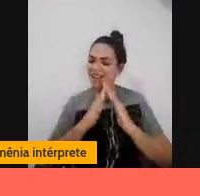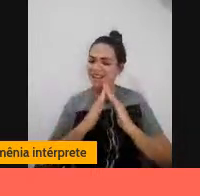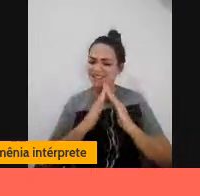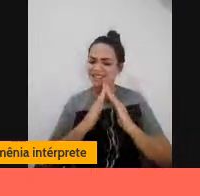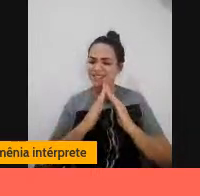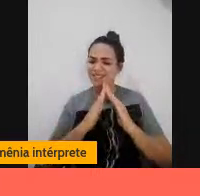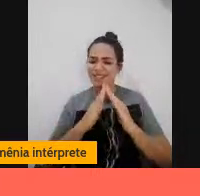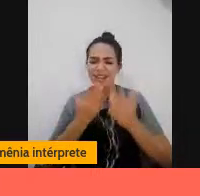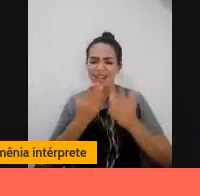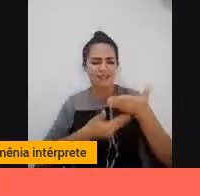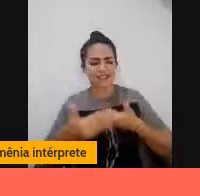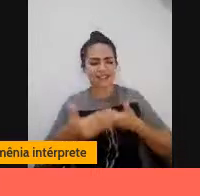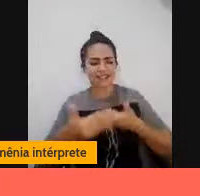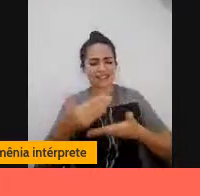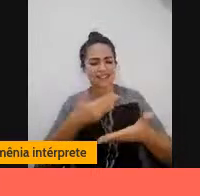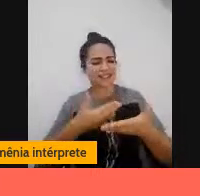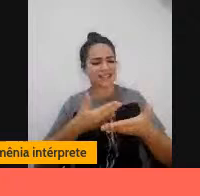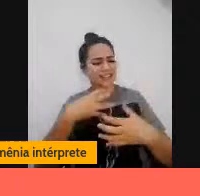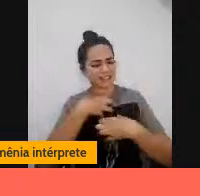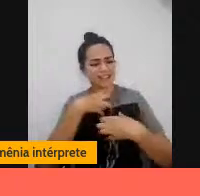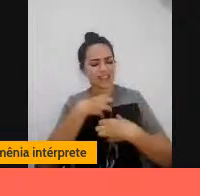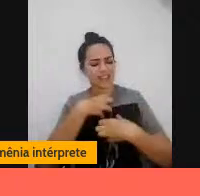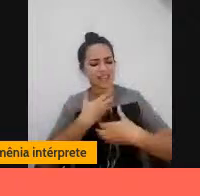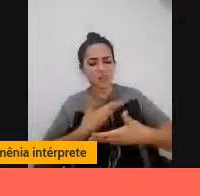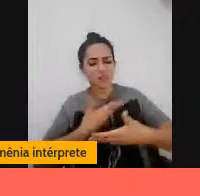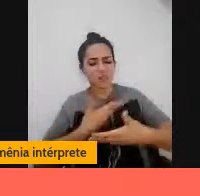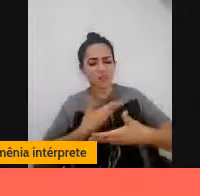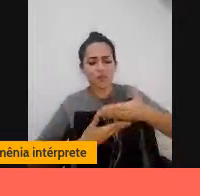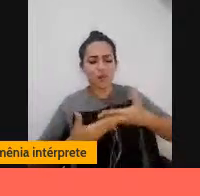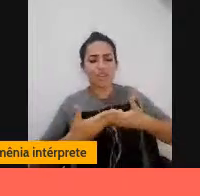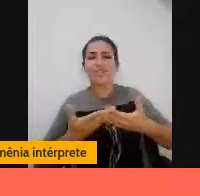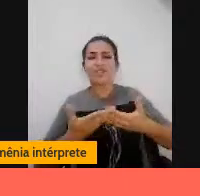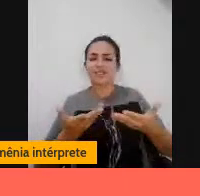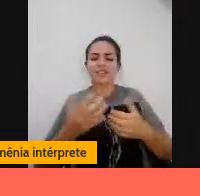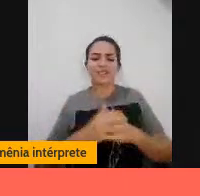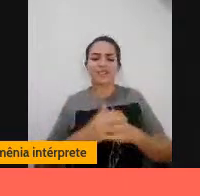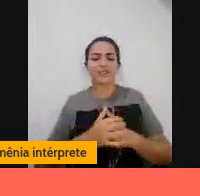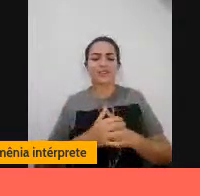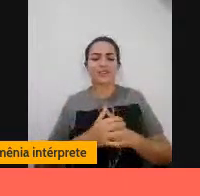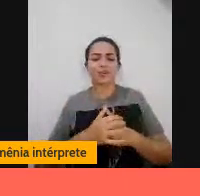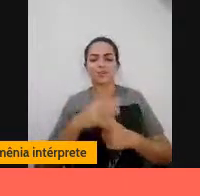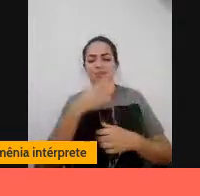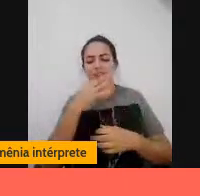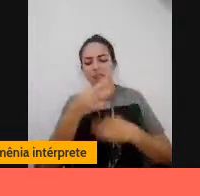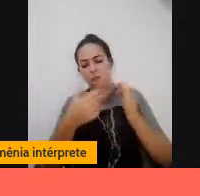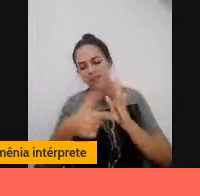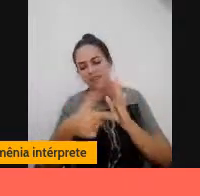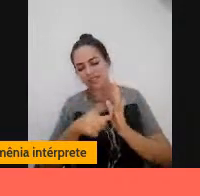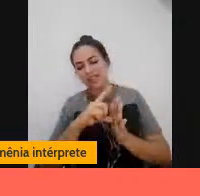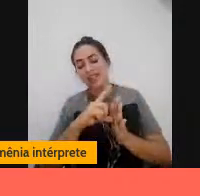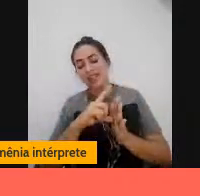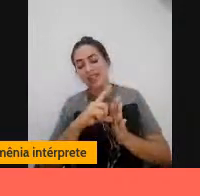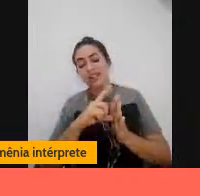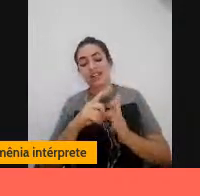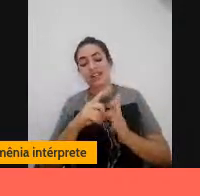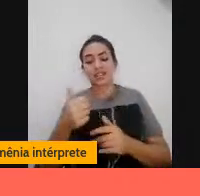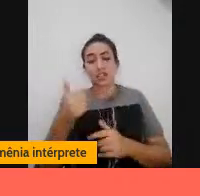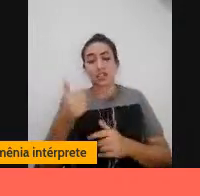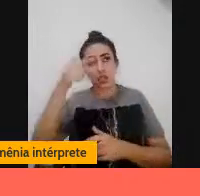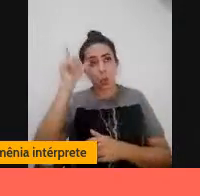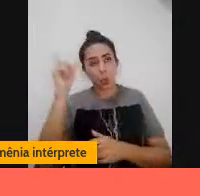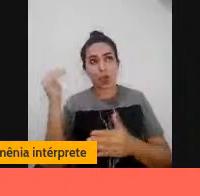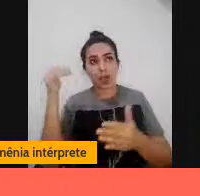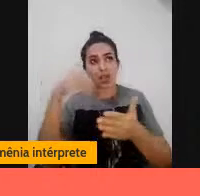sente parte desse processo, né? E uma coisa que a gente vinha comentando de ontem para cá é